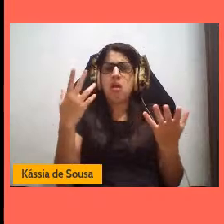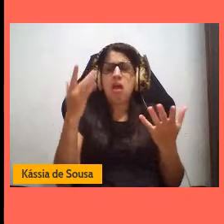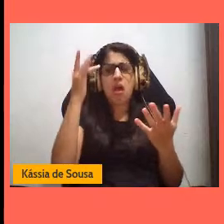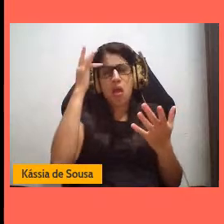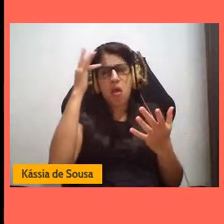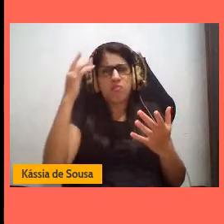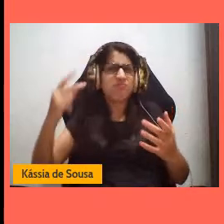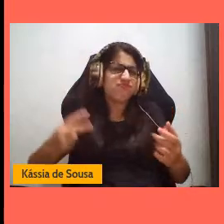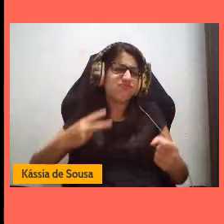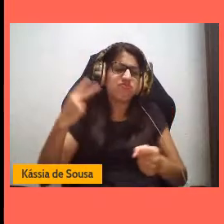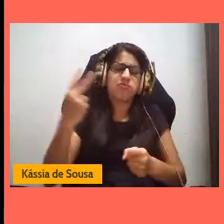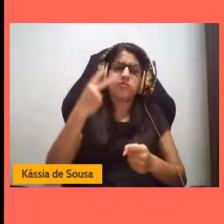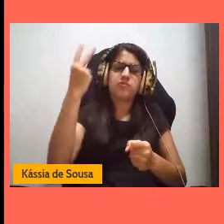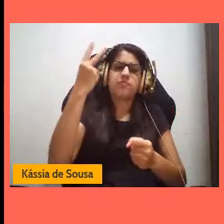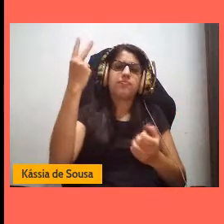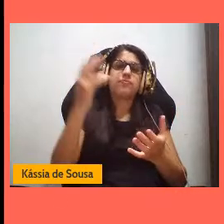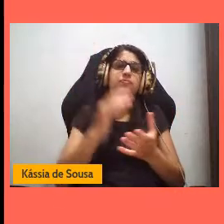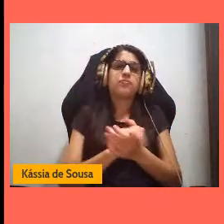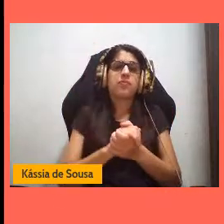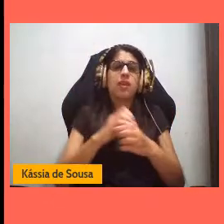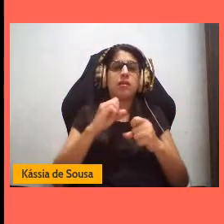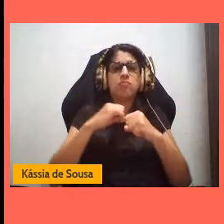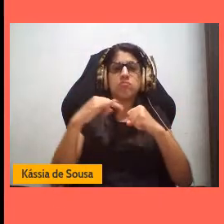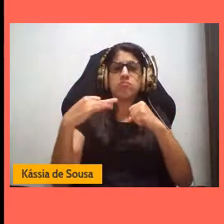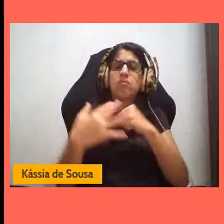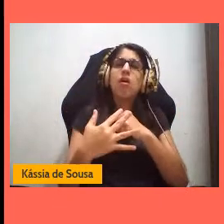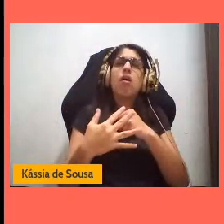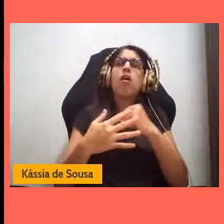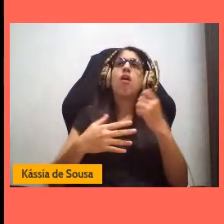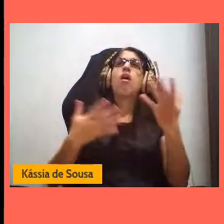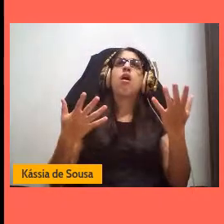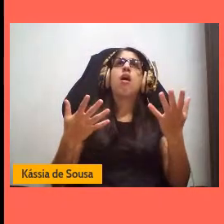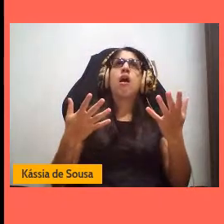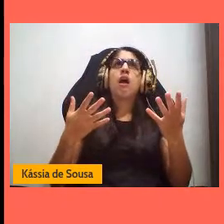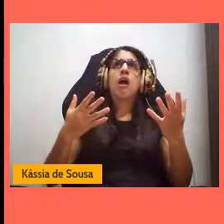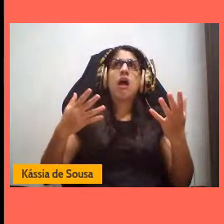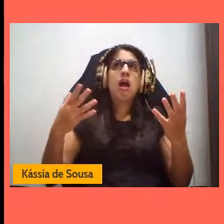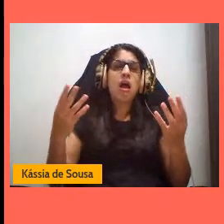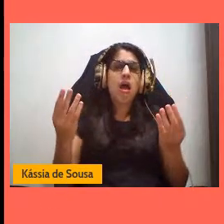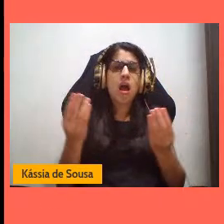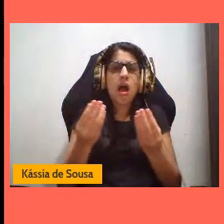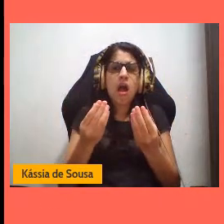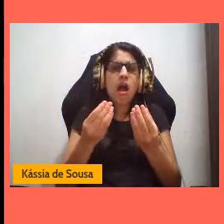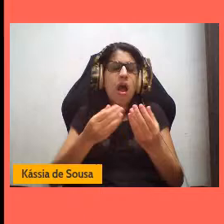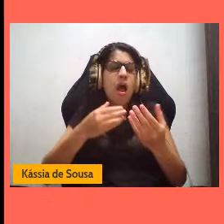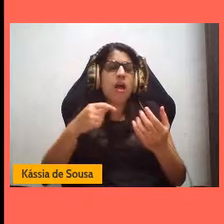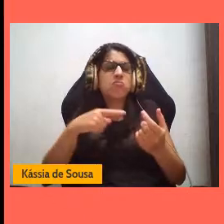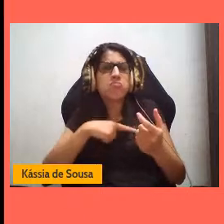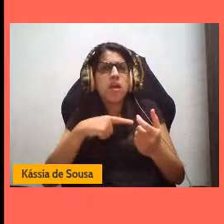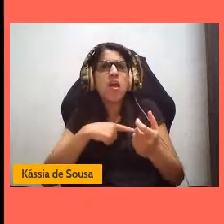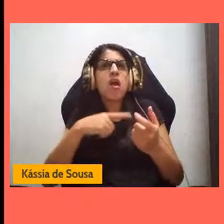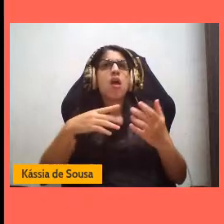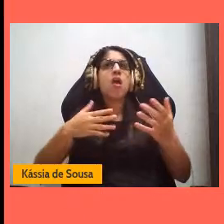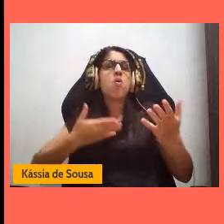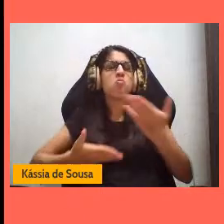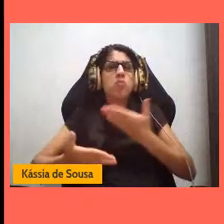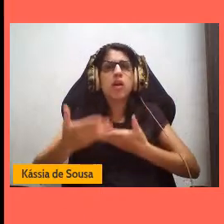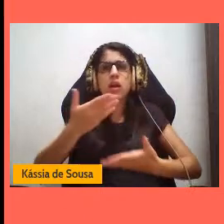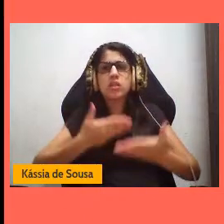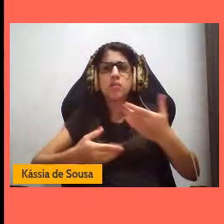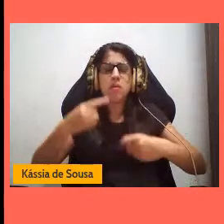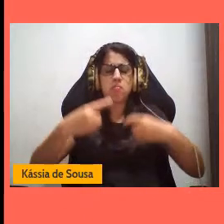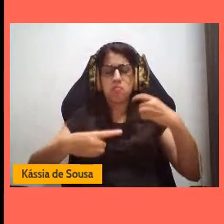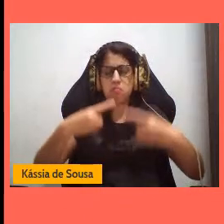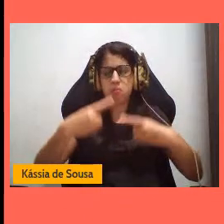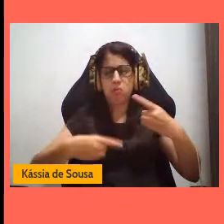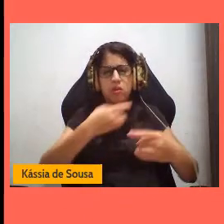Então, havia uma consistência, né, teórica naquilo que estava sendo feito, um engajamento político no que estava